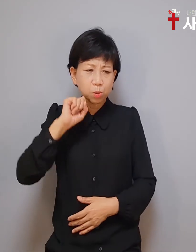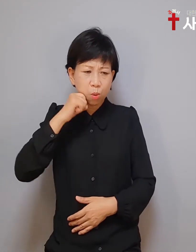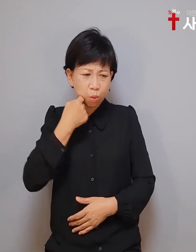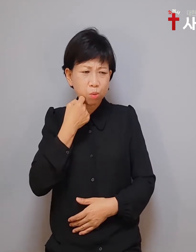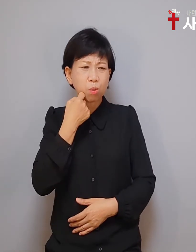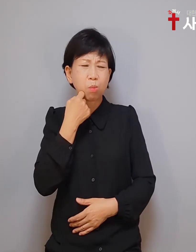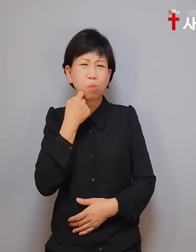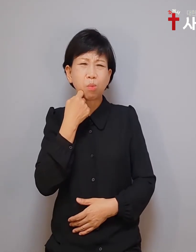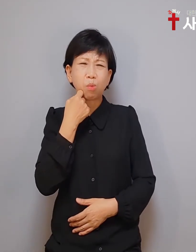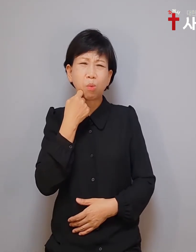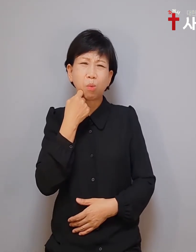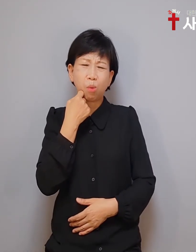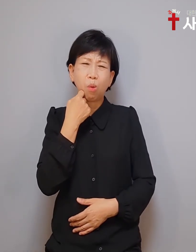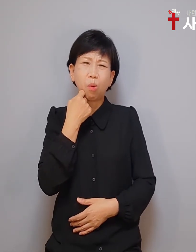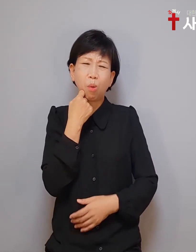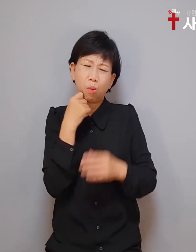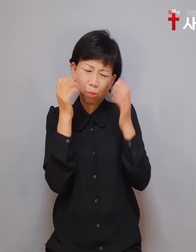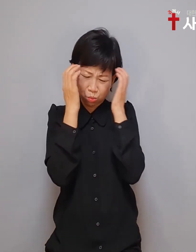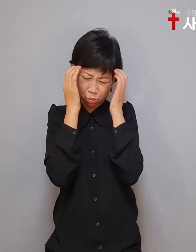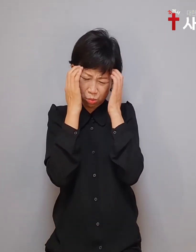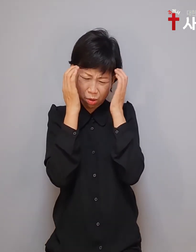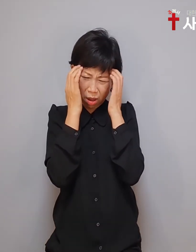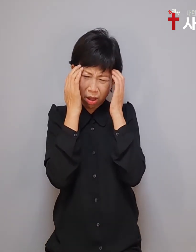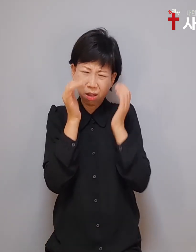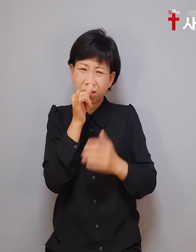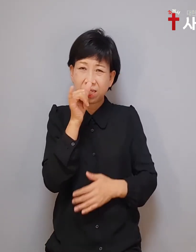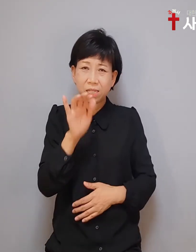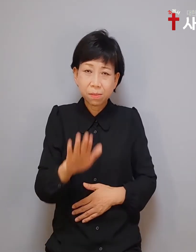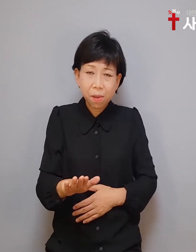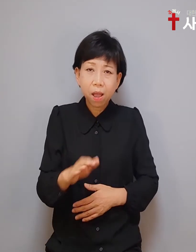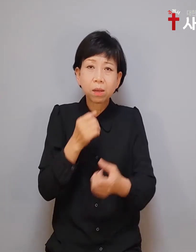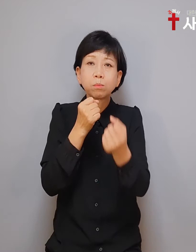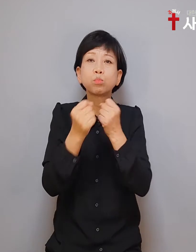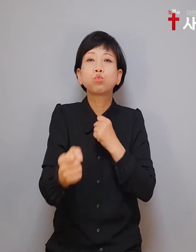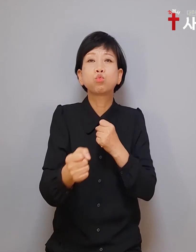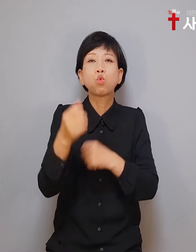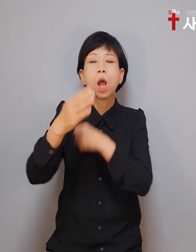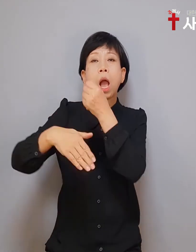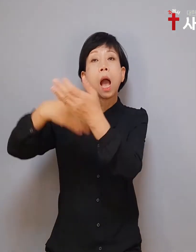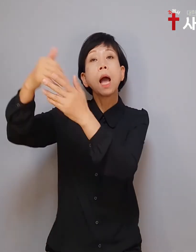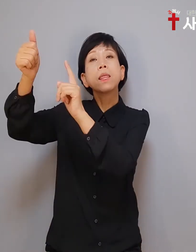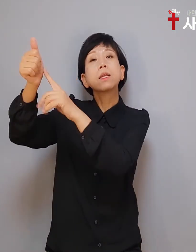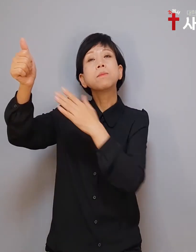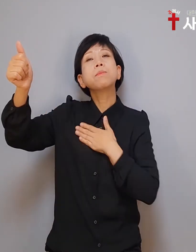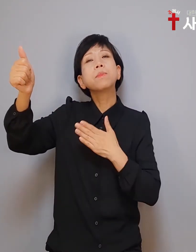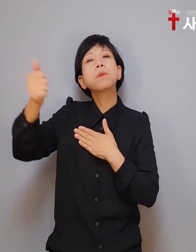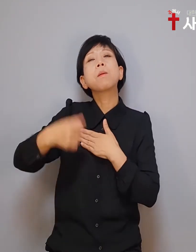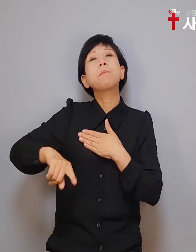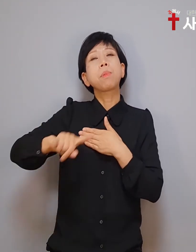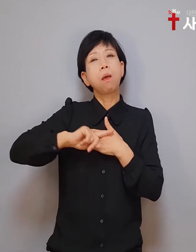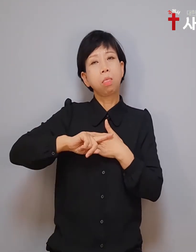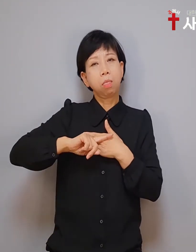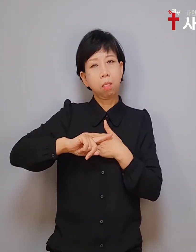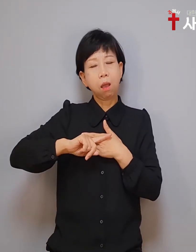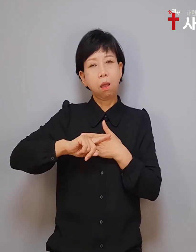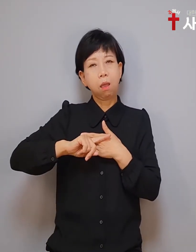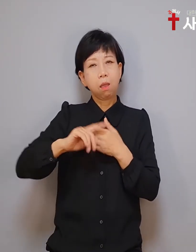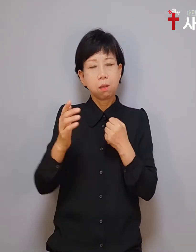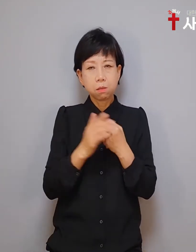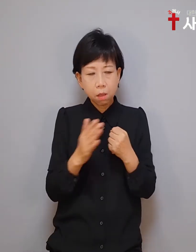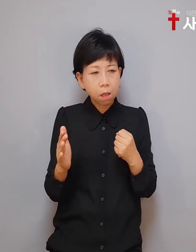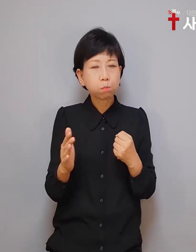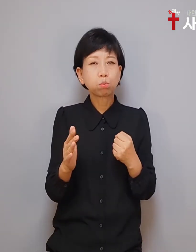속상한 게 짐이 돼가지고 오지만, 그럼에도 불구하고 하나님이 나를 위하시니까 그 어떤 사건이, 그